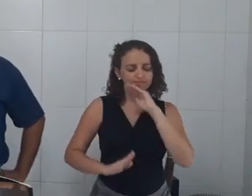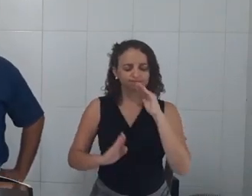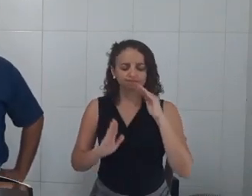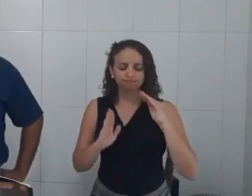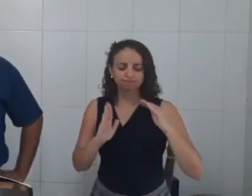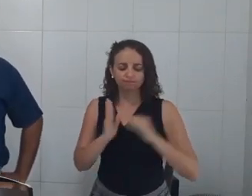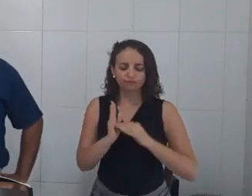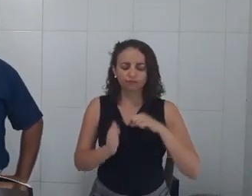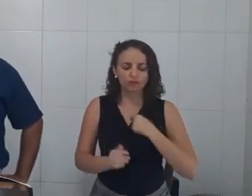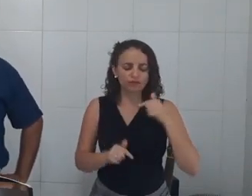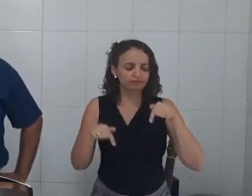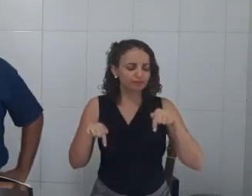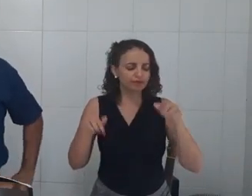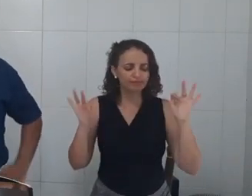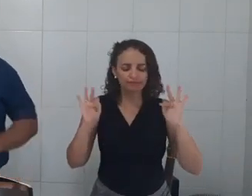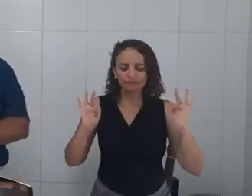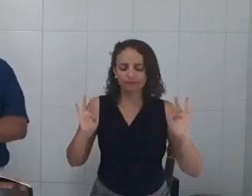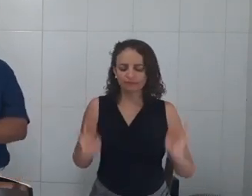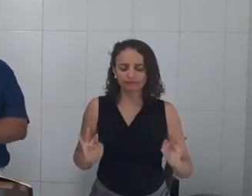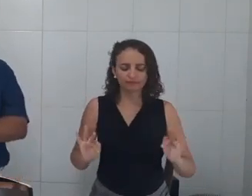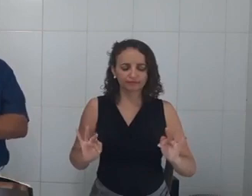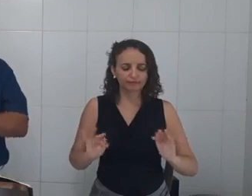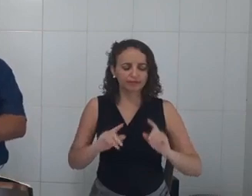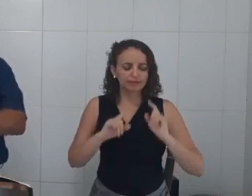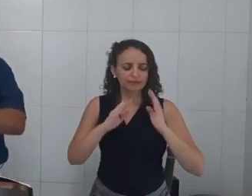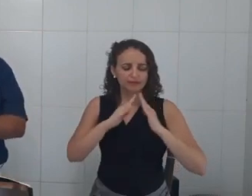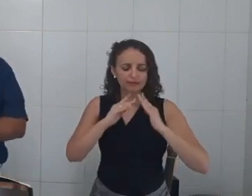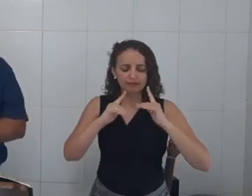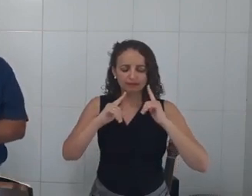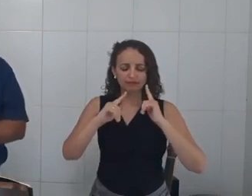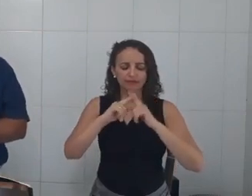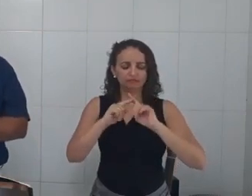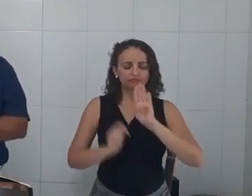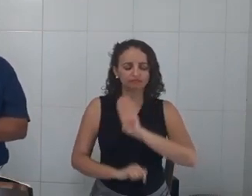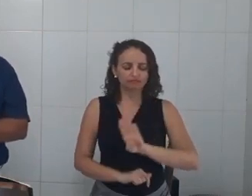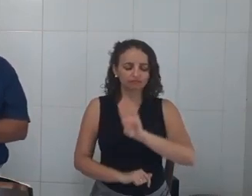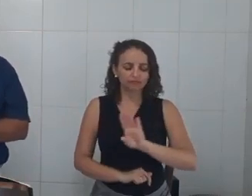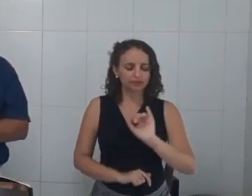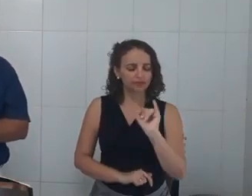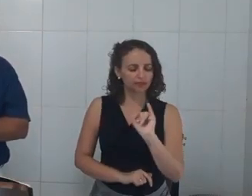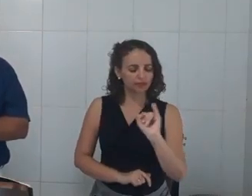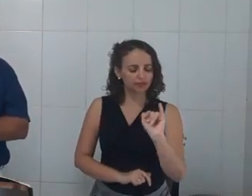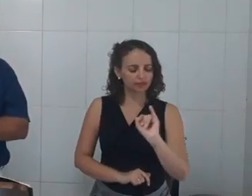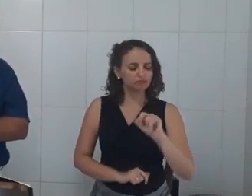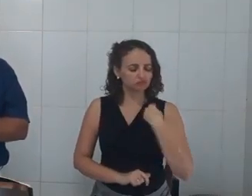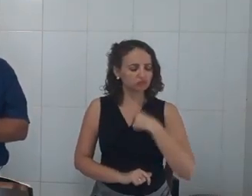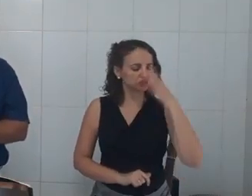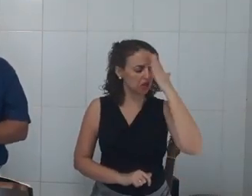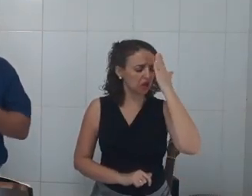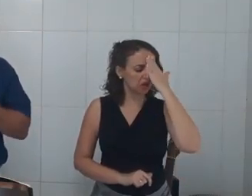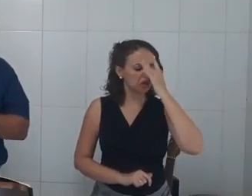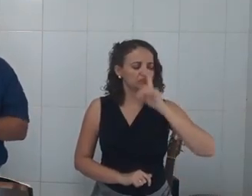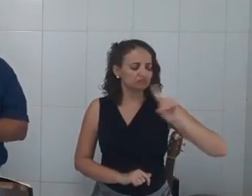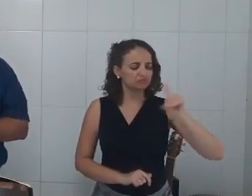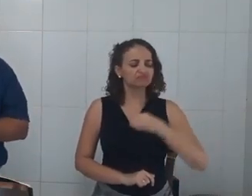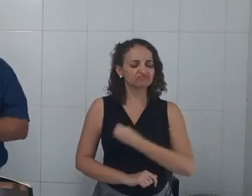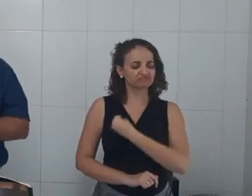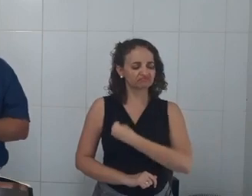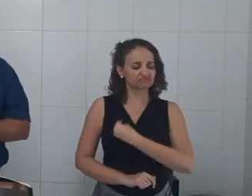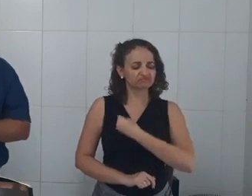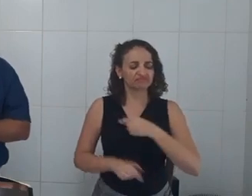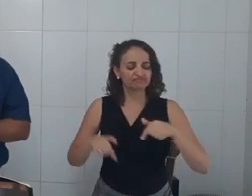nós estamos aqui, ó Pai, felizes na Igreja Batista em Irapuru, sabendo que o Senhor está presente e o que o